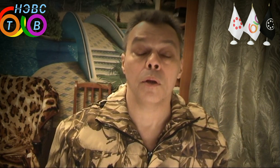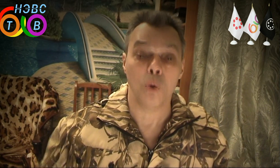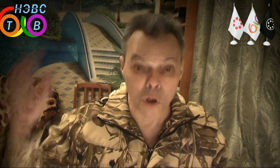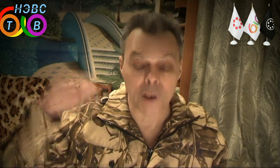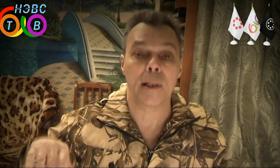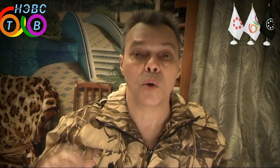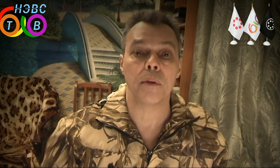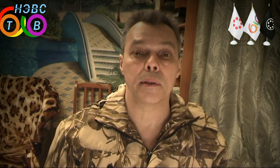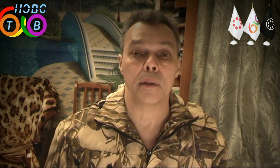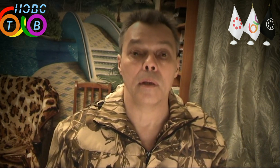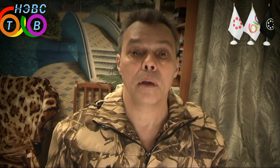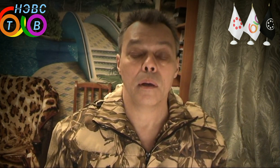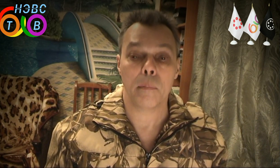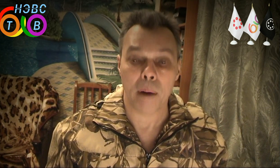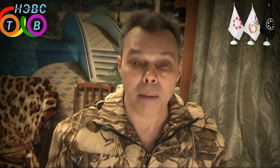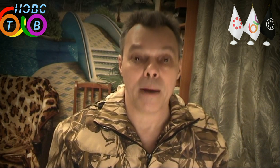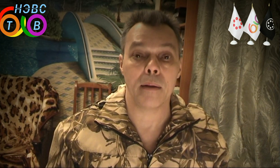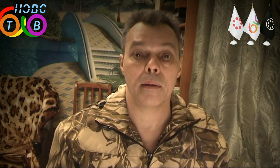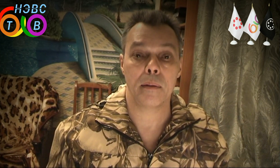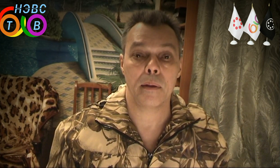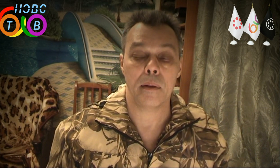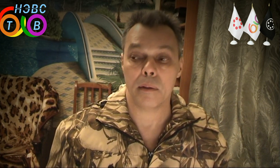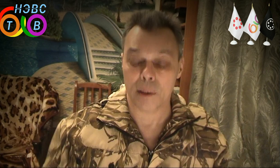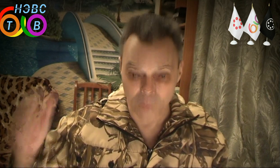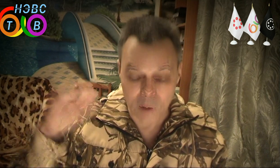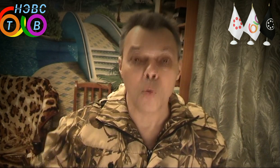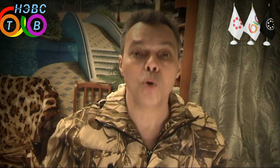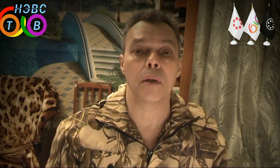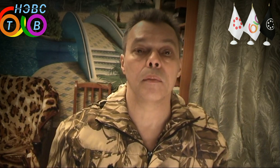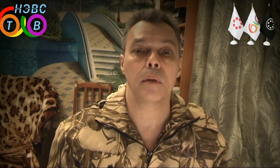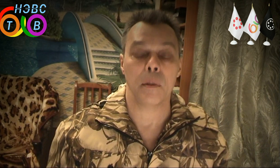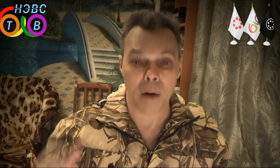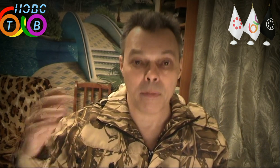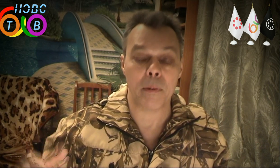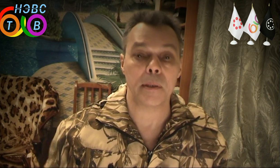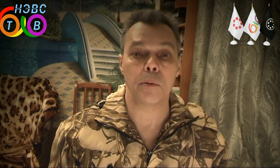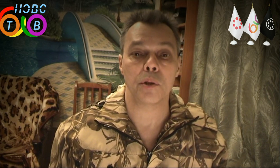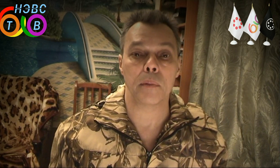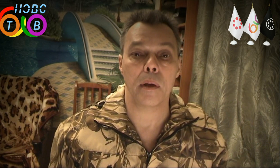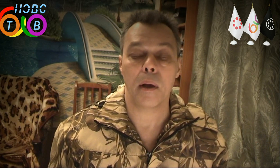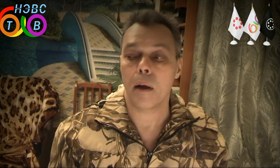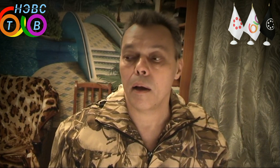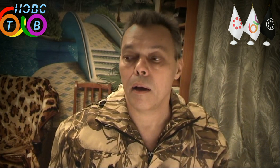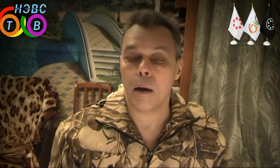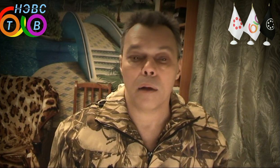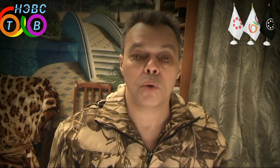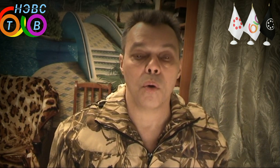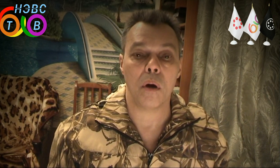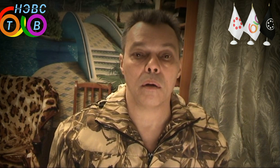и он же становится и папой, и становится мужем, и папой последующим, да, то